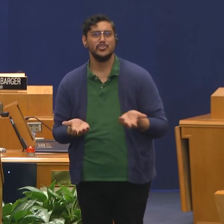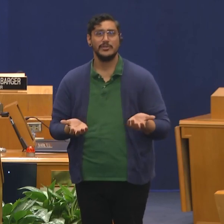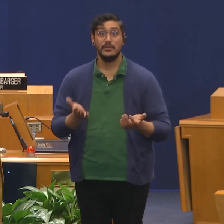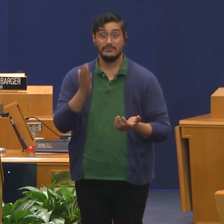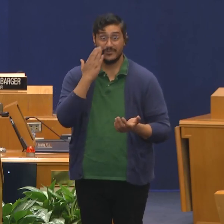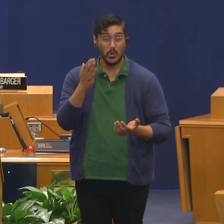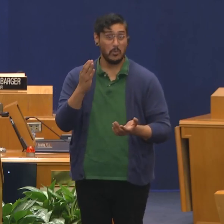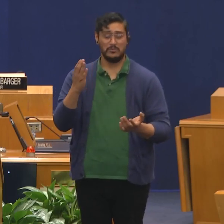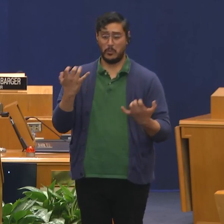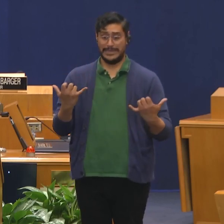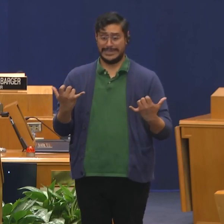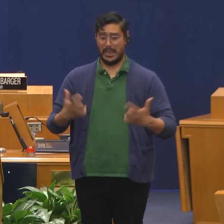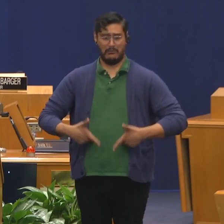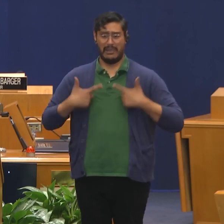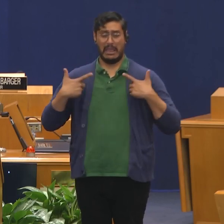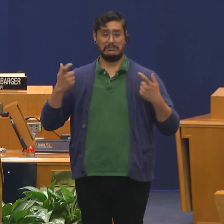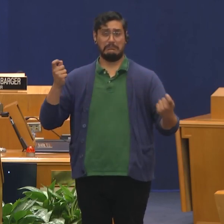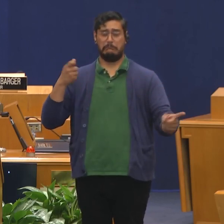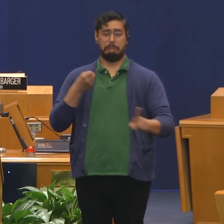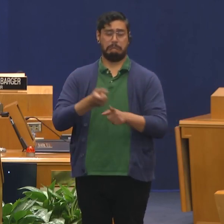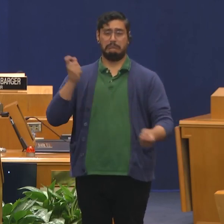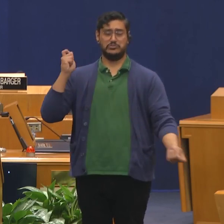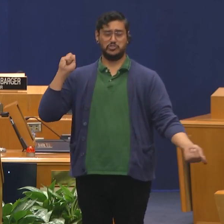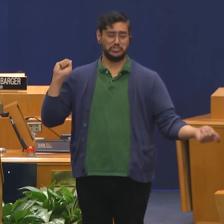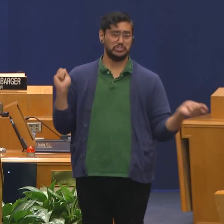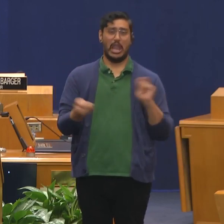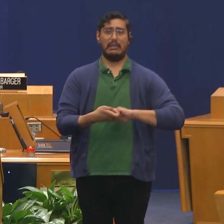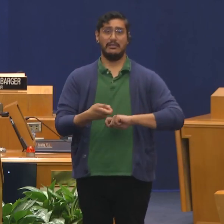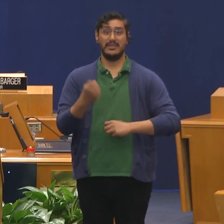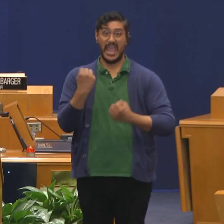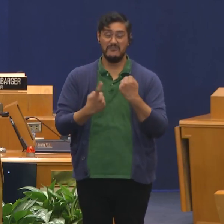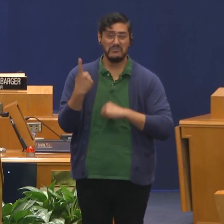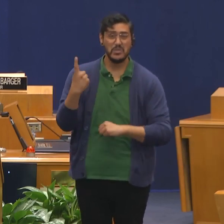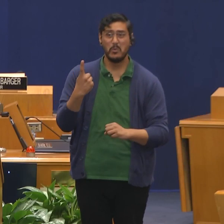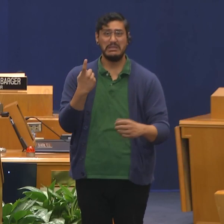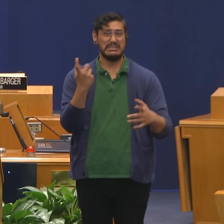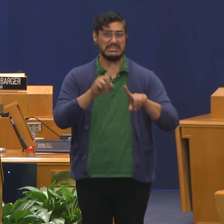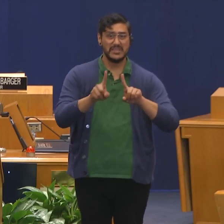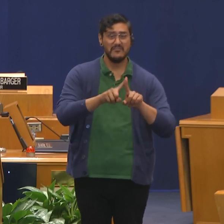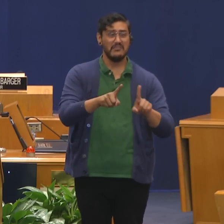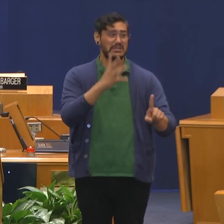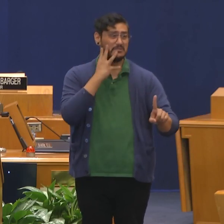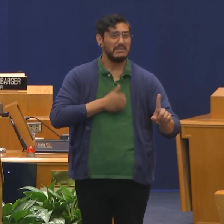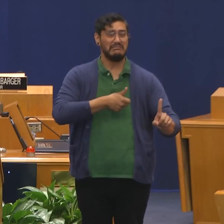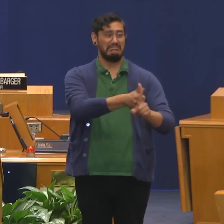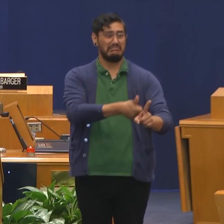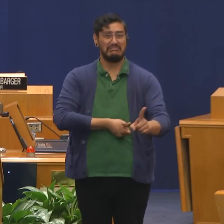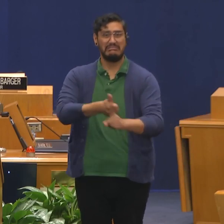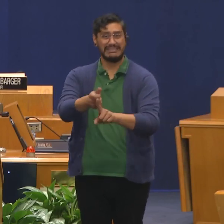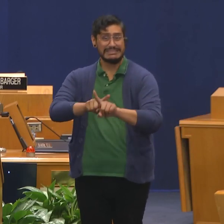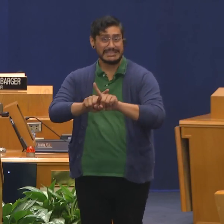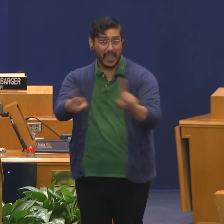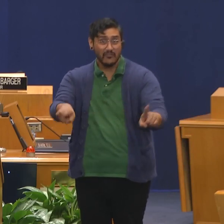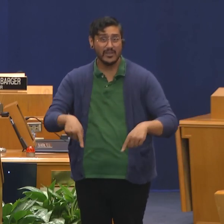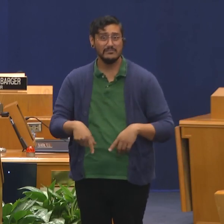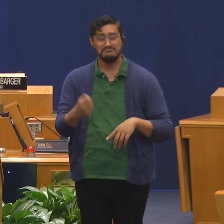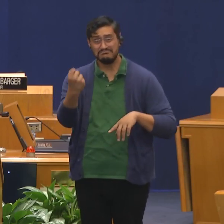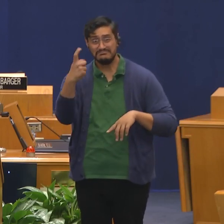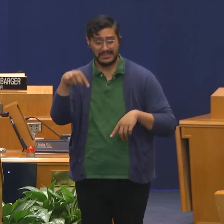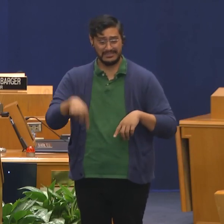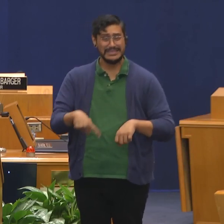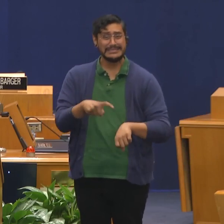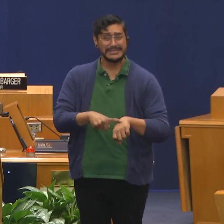cambiado drásticamente y todos hemos sido impactados de diferentes maneras. Estos tiempos son difíciles, pero